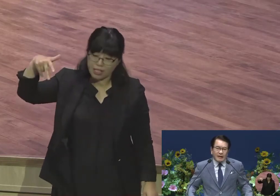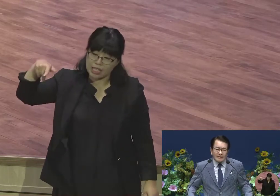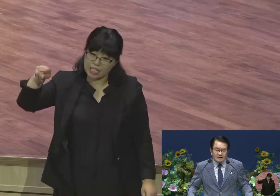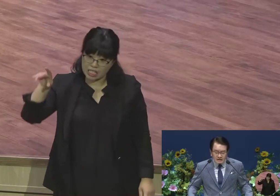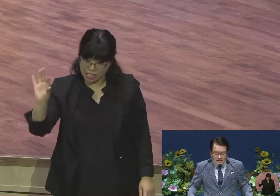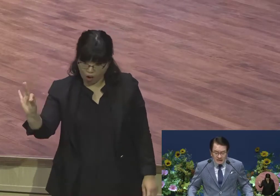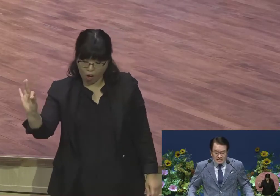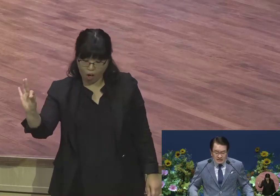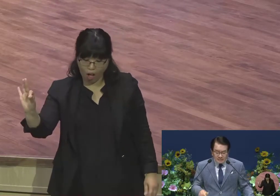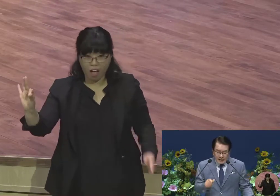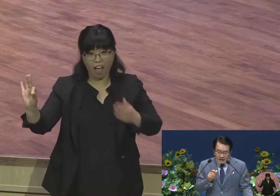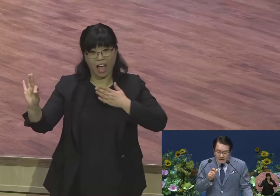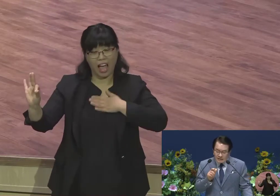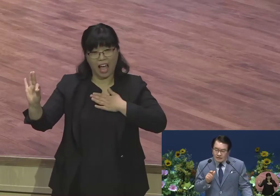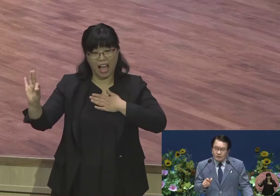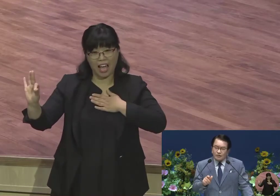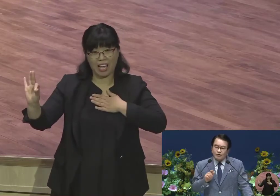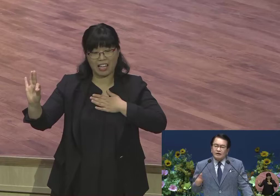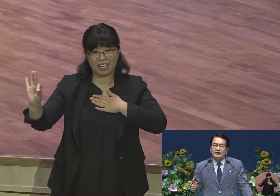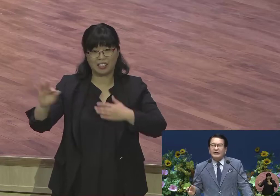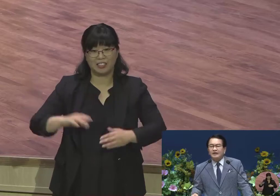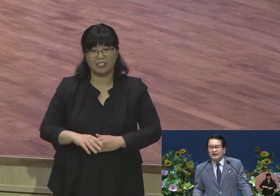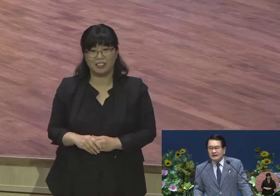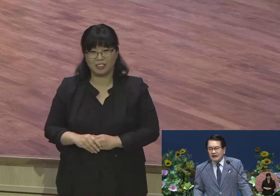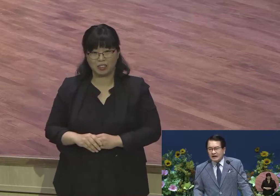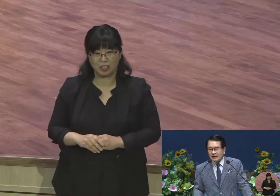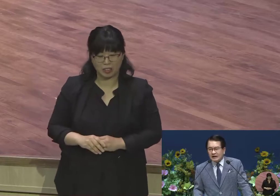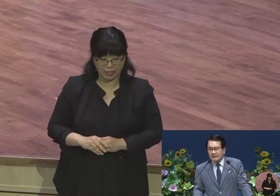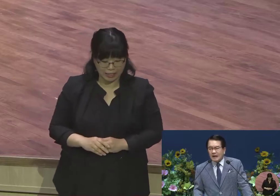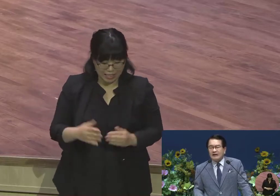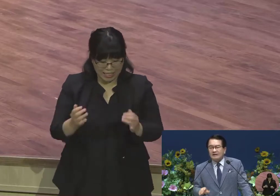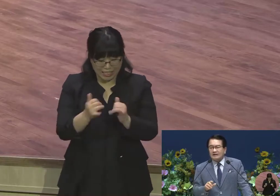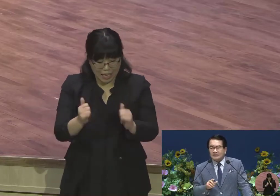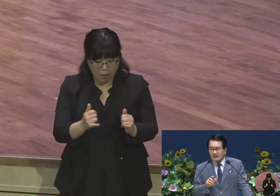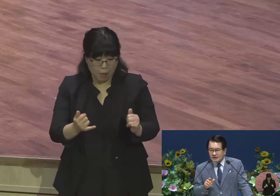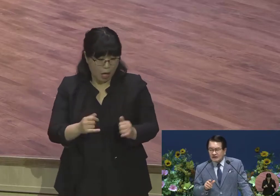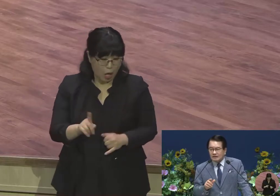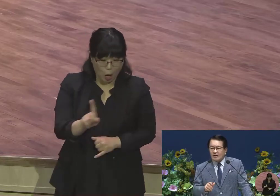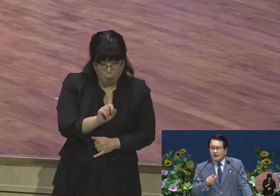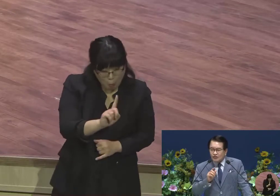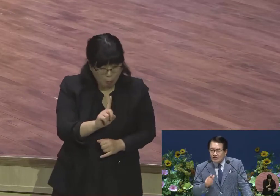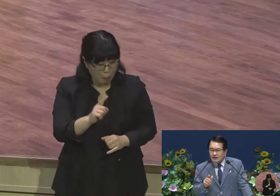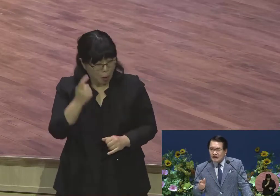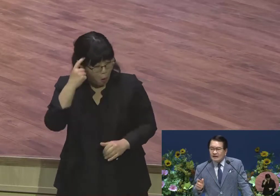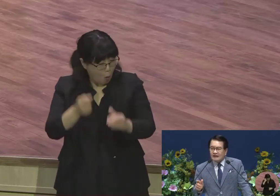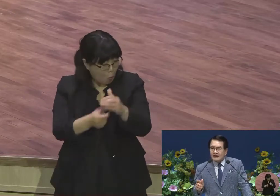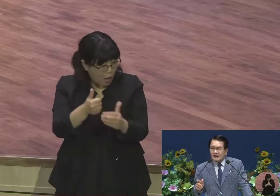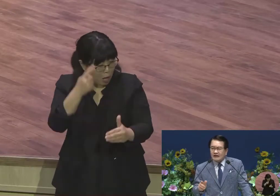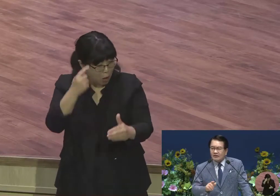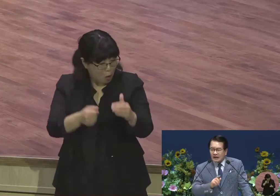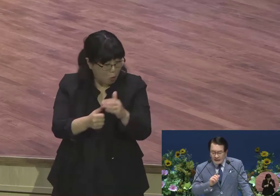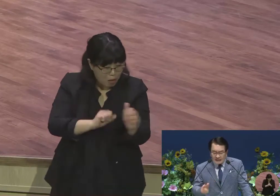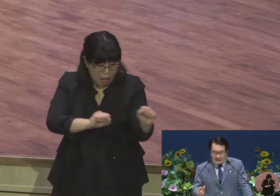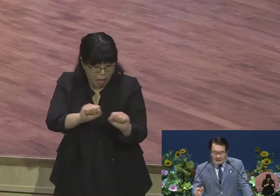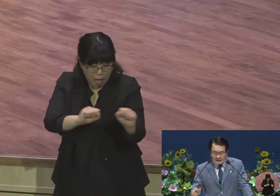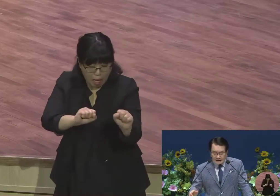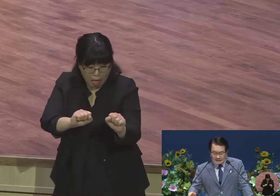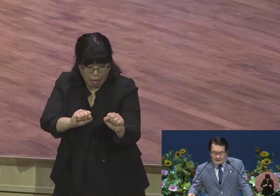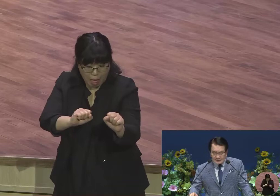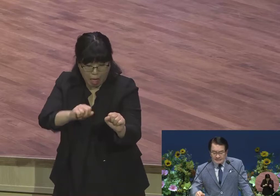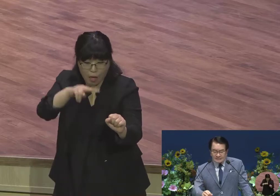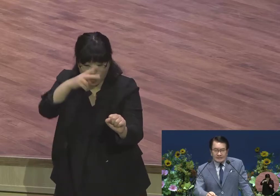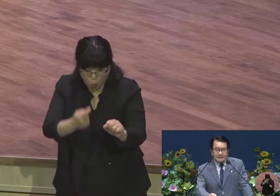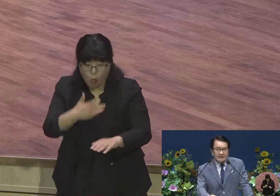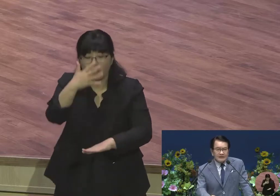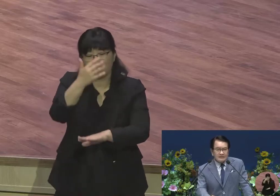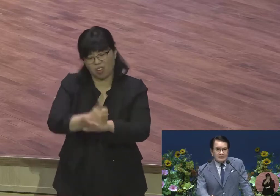결국은 반드시 이 바른 것으로 귀기를 대게 되어있다 바른 것 바르정자죠 귀기를 대게 되어있다 거기로 가게 되어있다